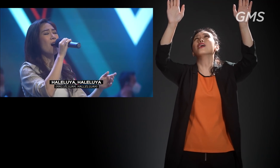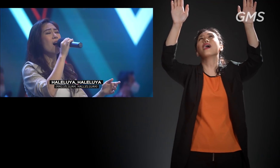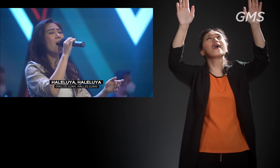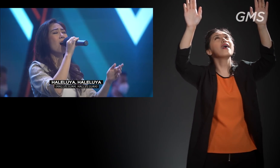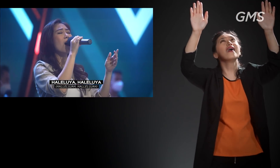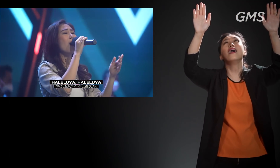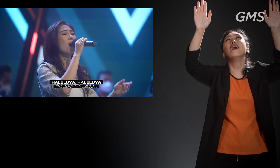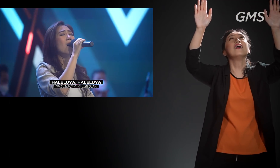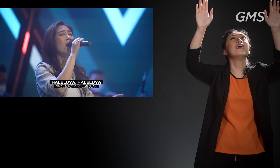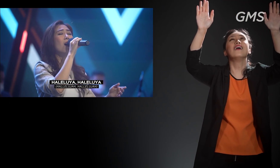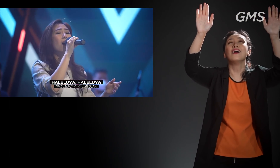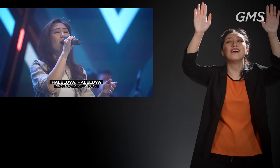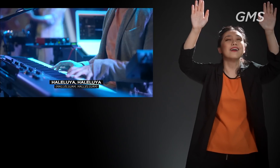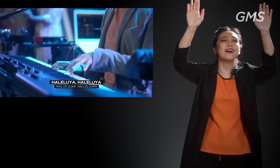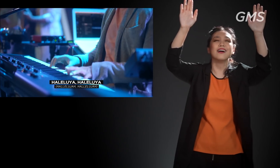Haleluya.